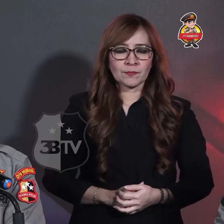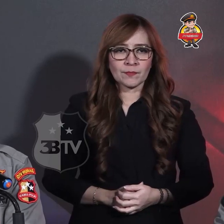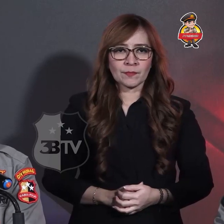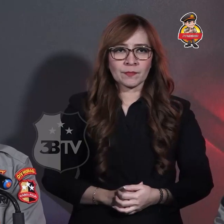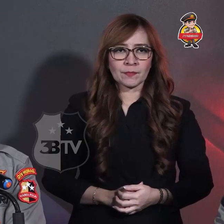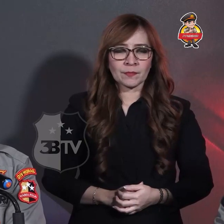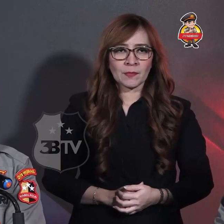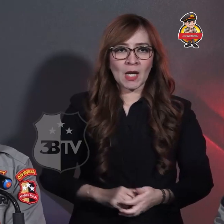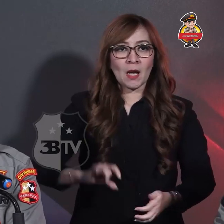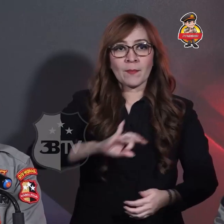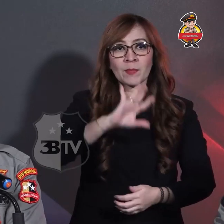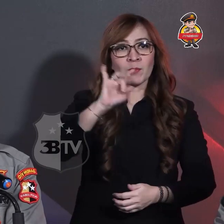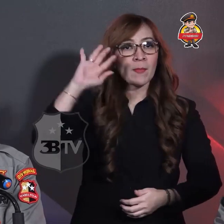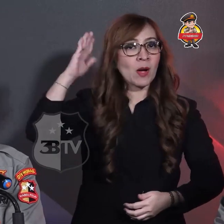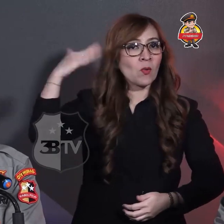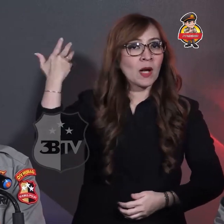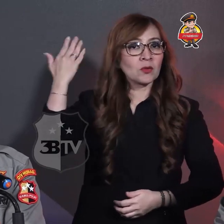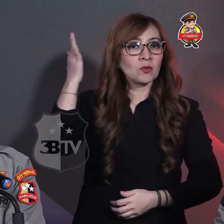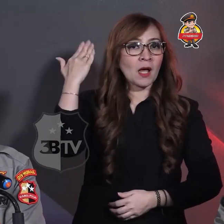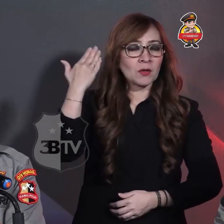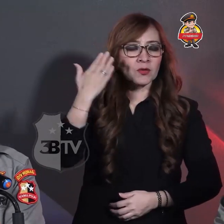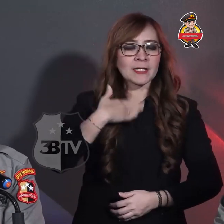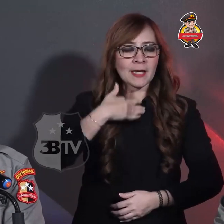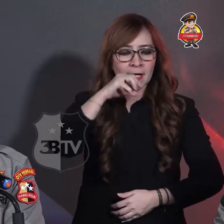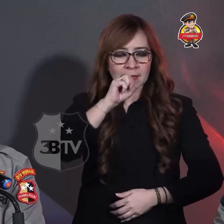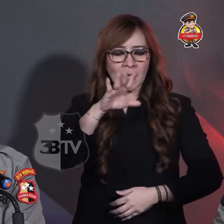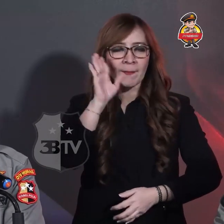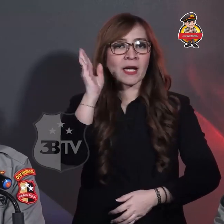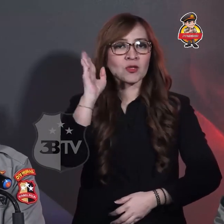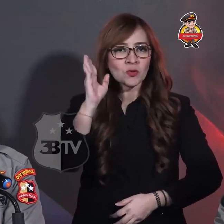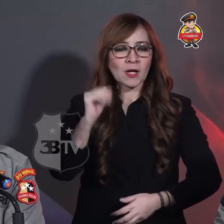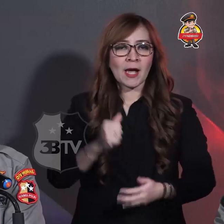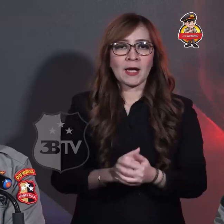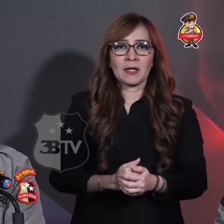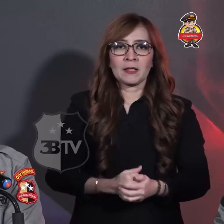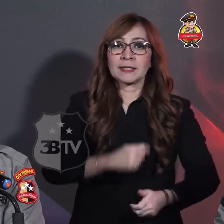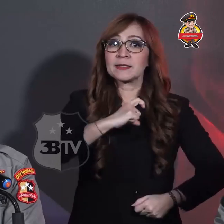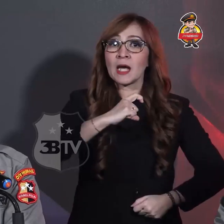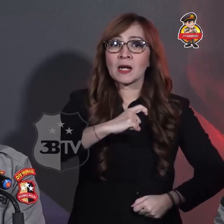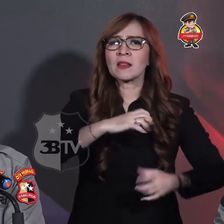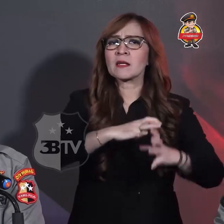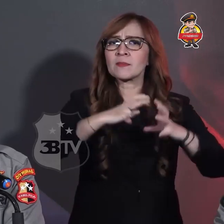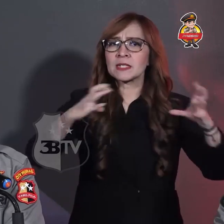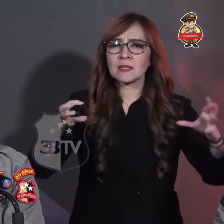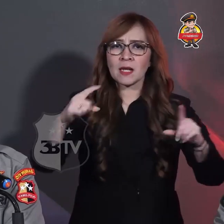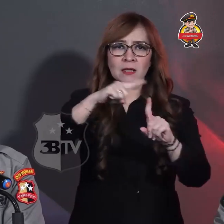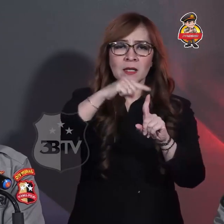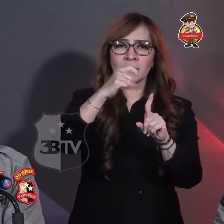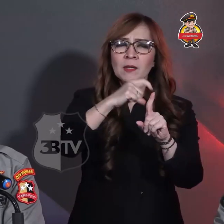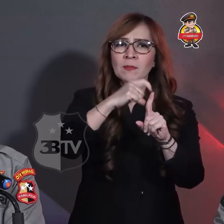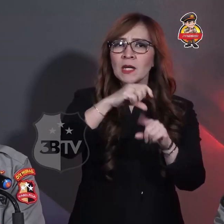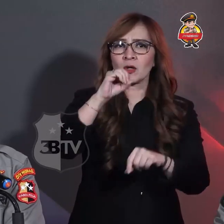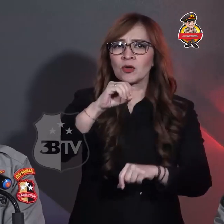beberapa waktu yang lalu telah saya sampaikan bahwa modus terbesar dari TPPO di Indonesia ini